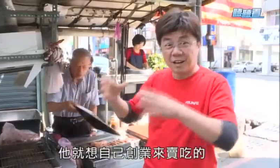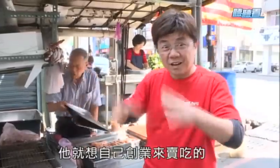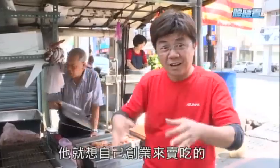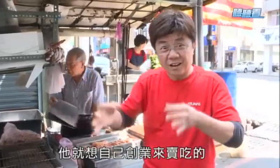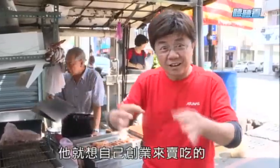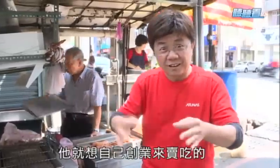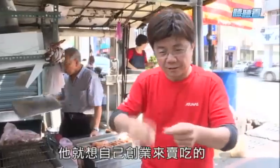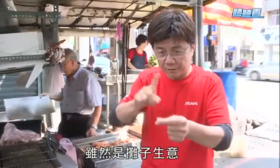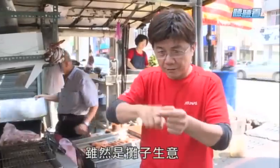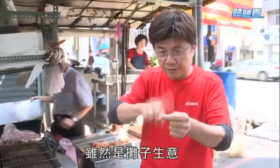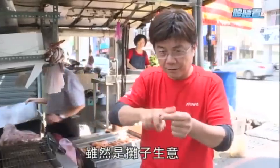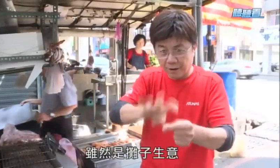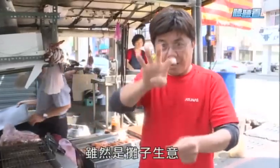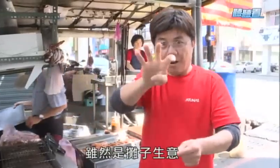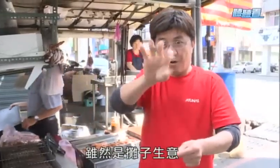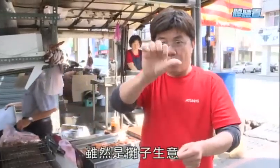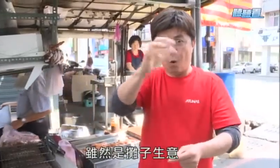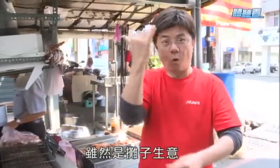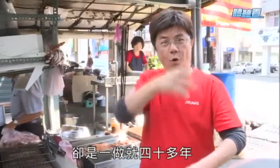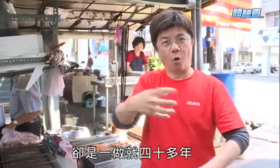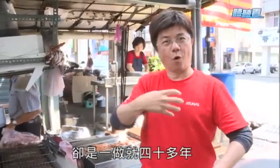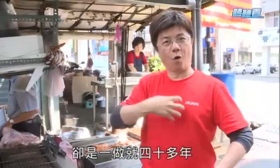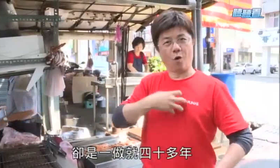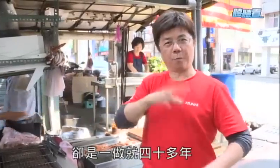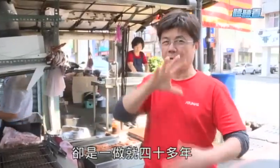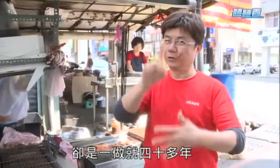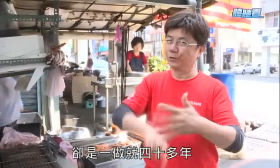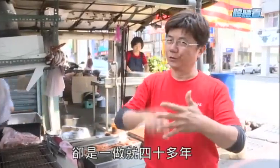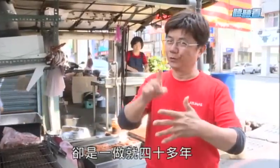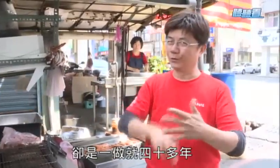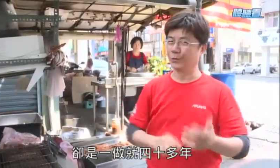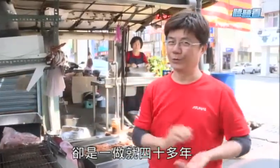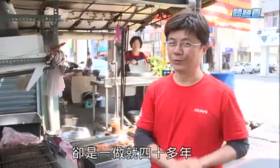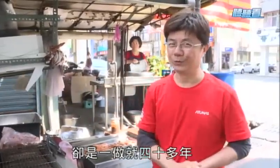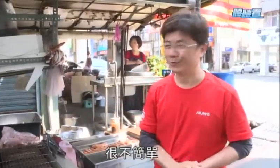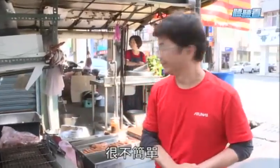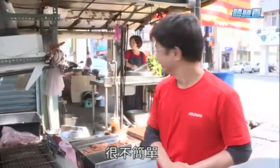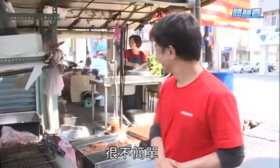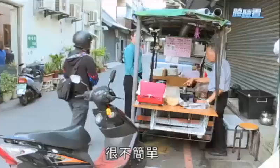吃的。虽然是摊子生意啊，却是一做就40多年，哎呦，很不简单呢。